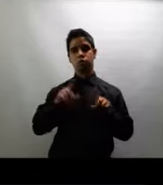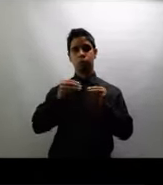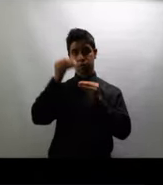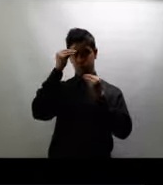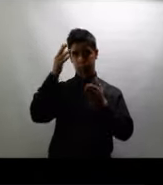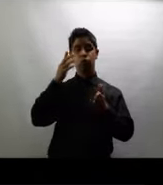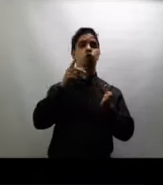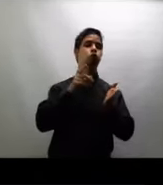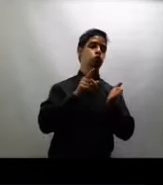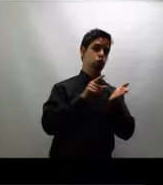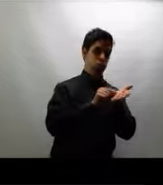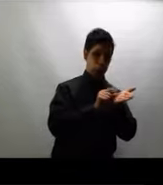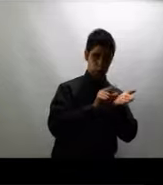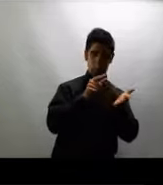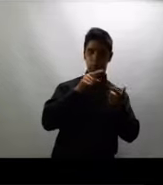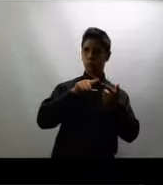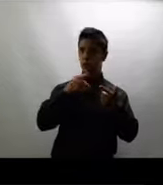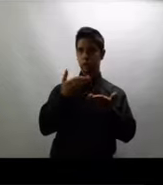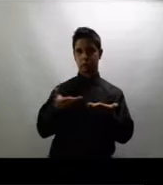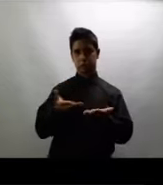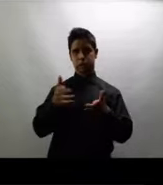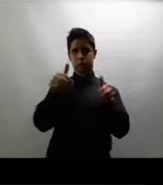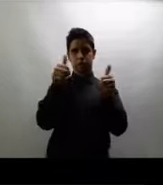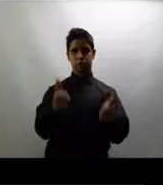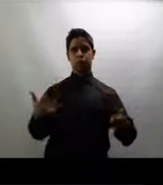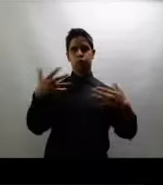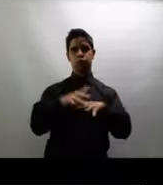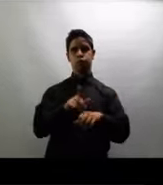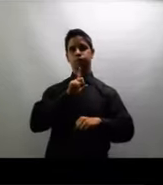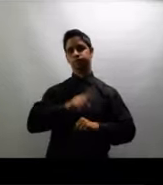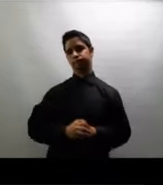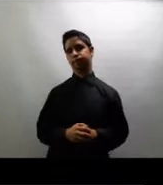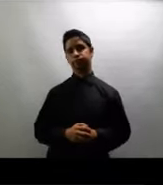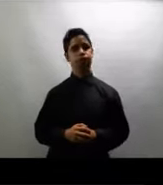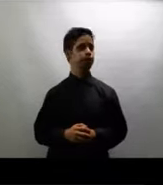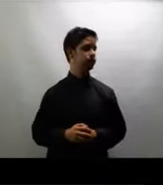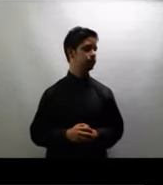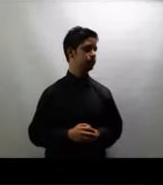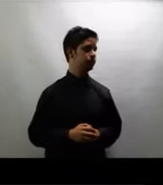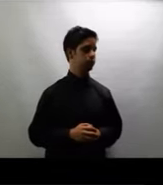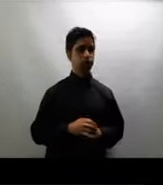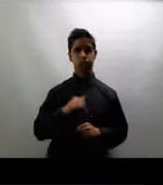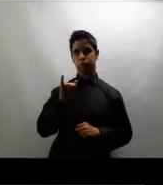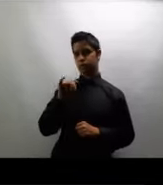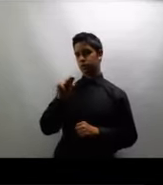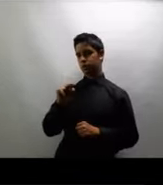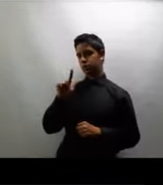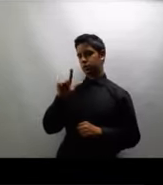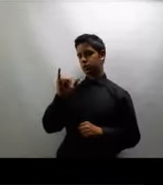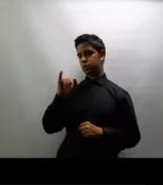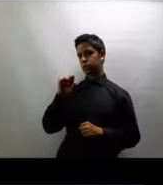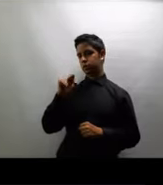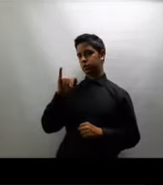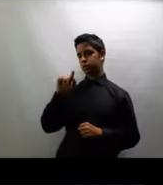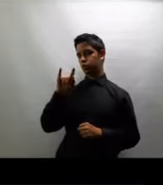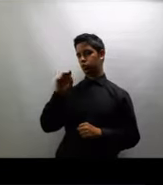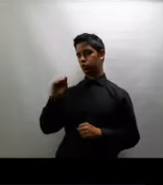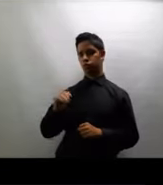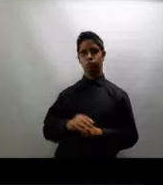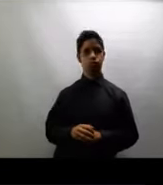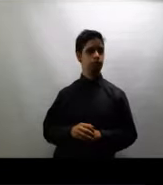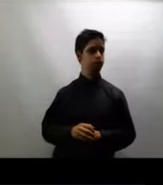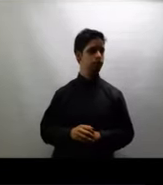en la tienda, en la prensa y aquí. En Arte Fusión. Es ilimitado. Ilimitado. Okay.